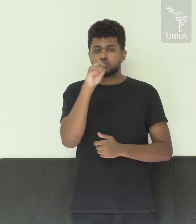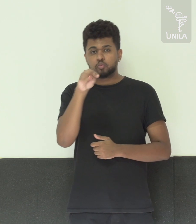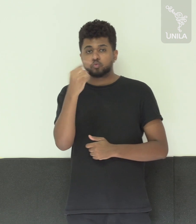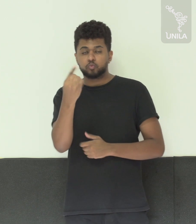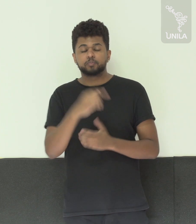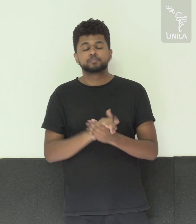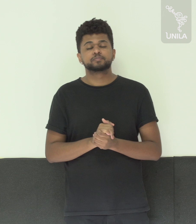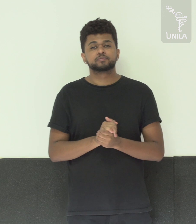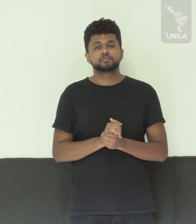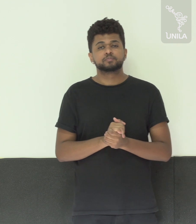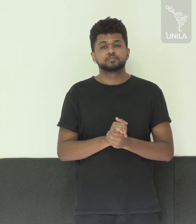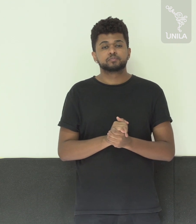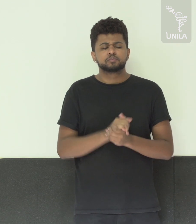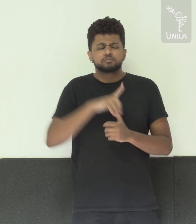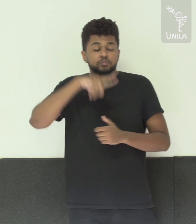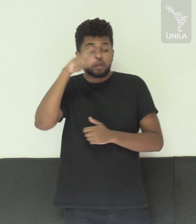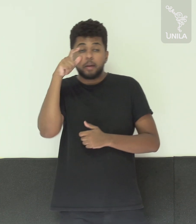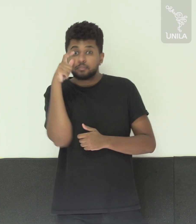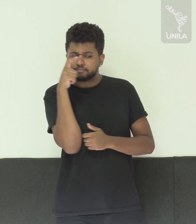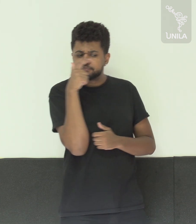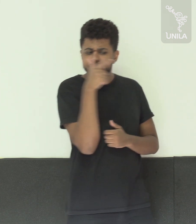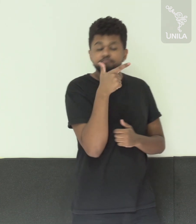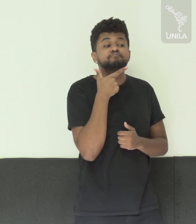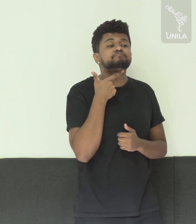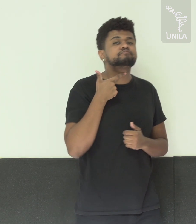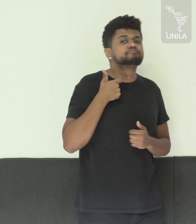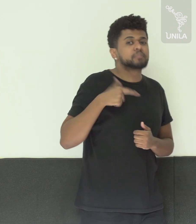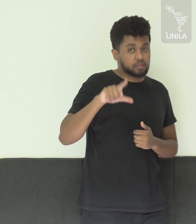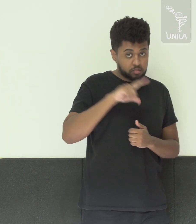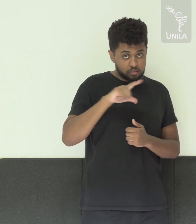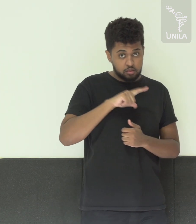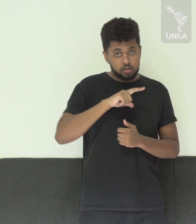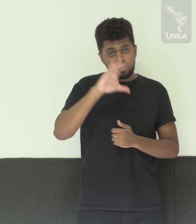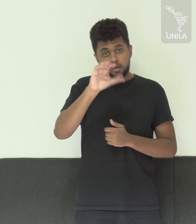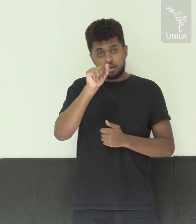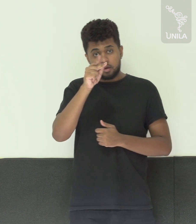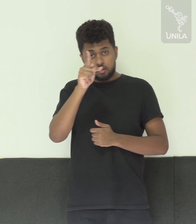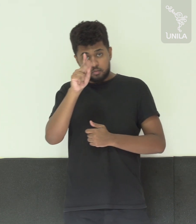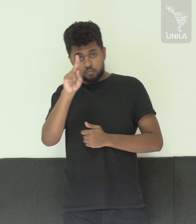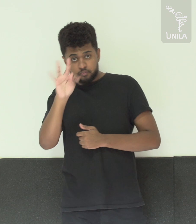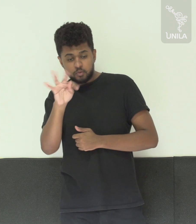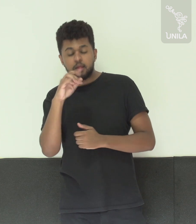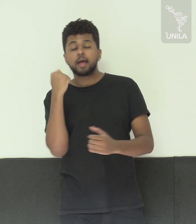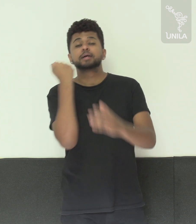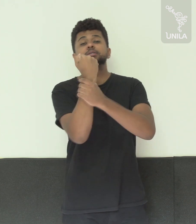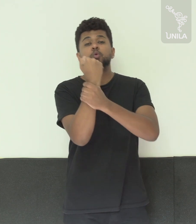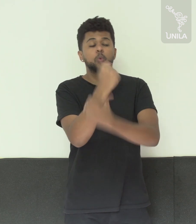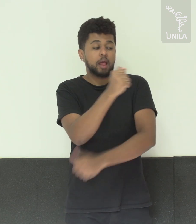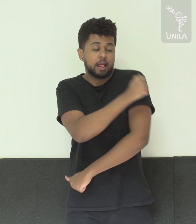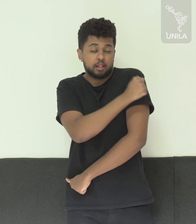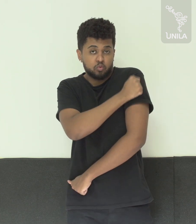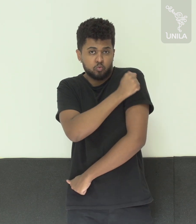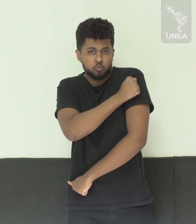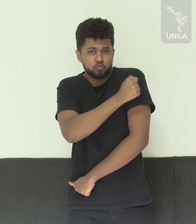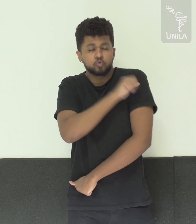4.8.1 A manifestação de interesse de que trata o caput assegura ao